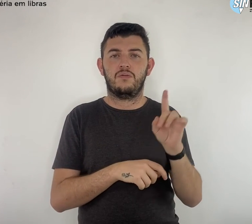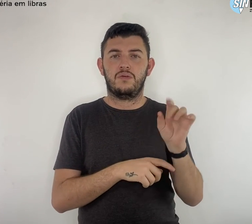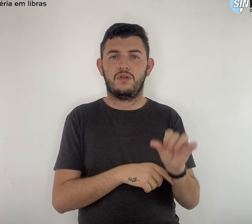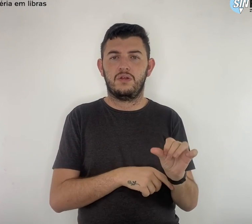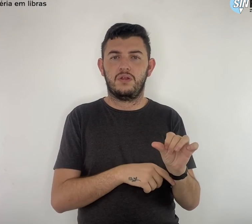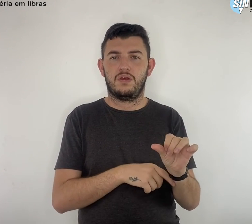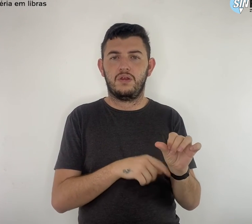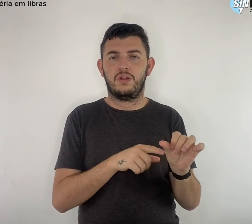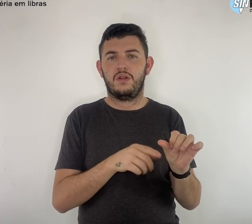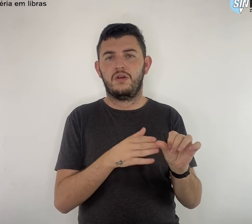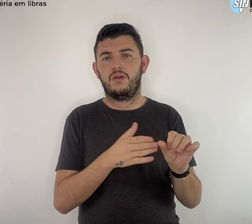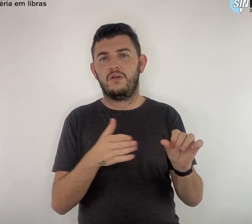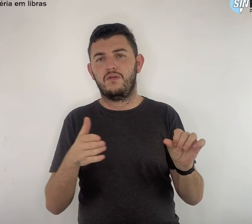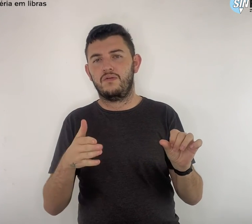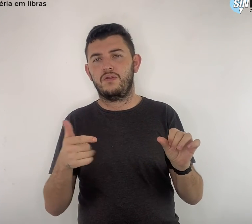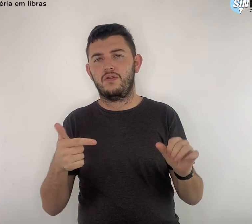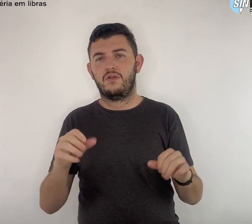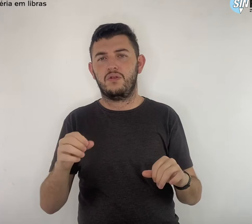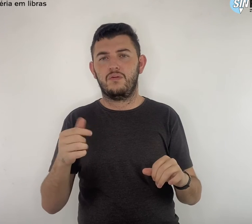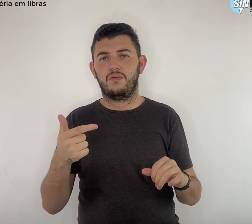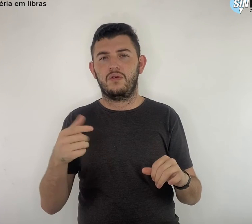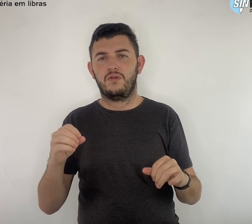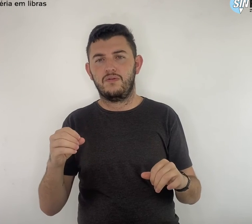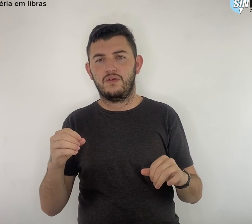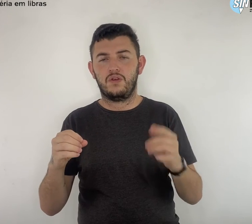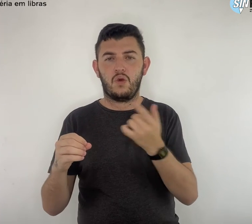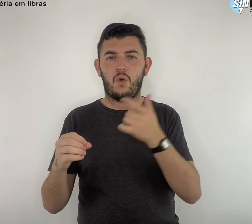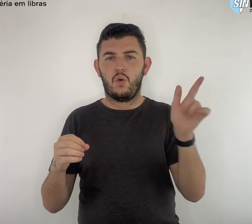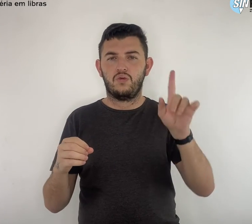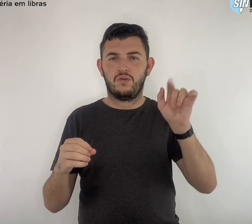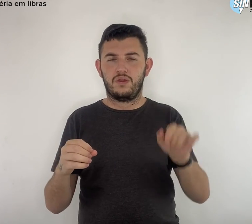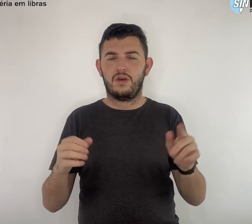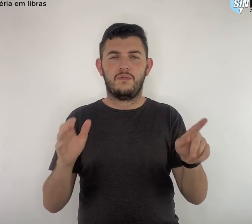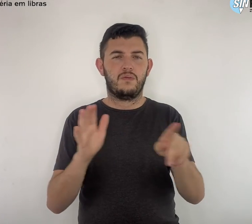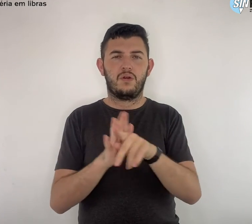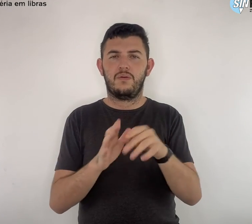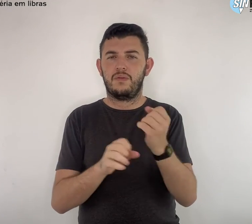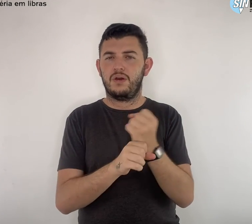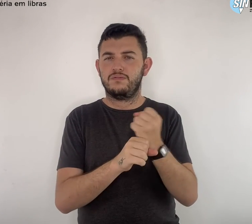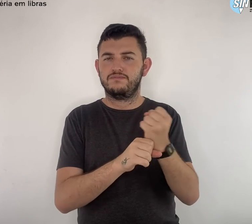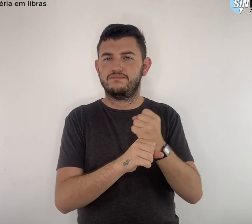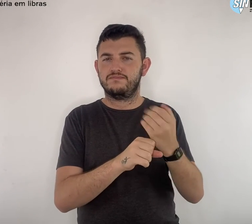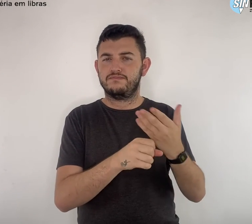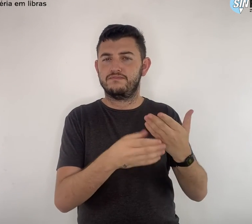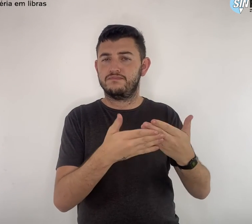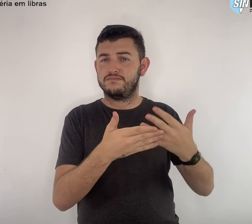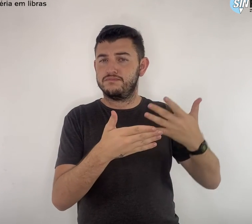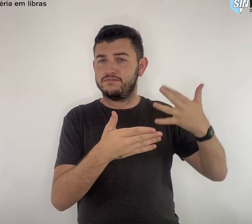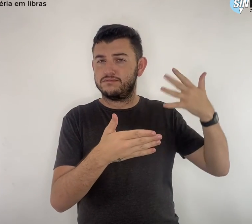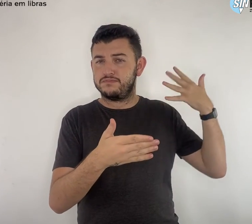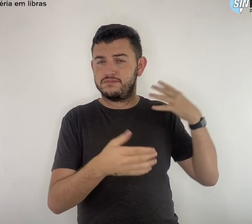e 2020, e o restante de anos anteriores. Dos 90